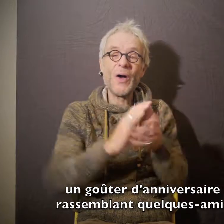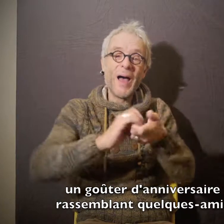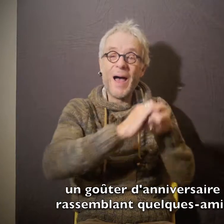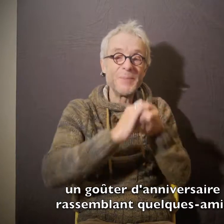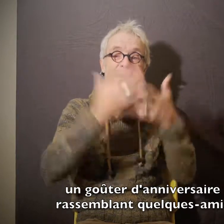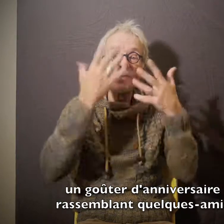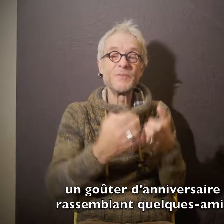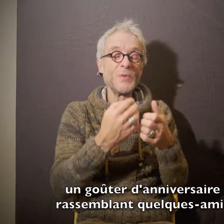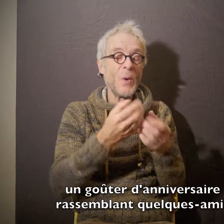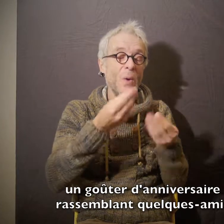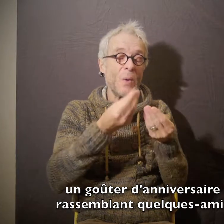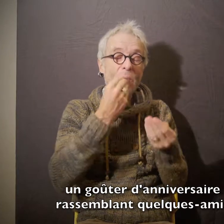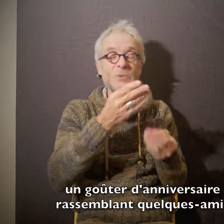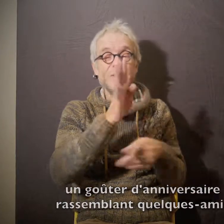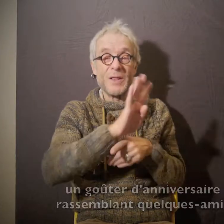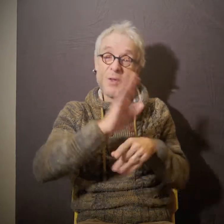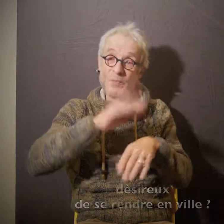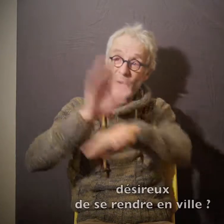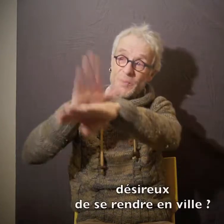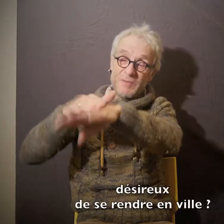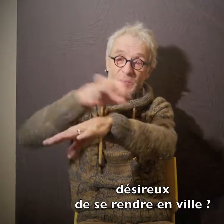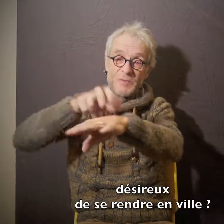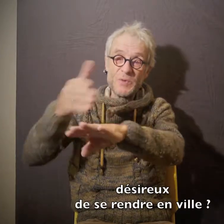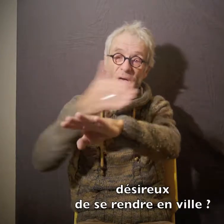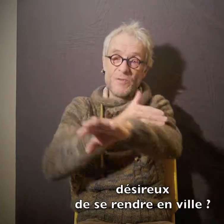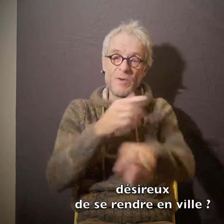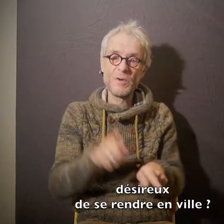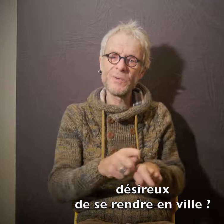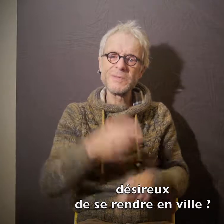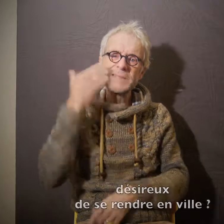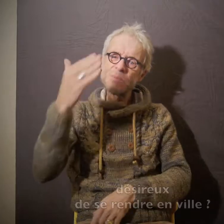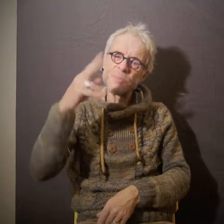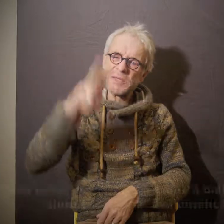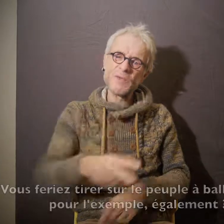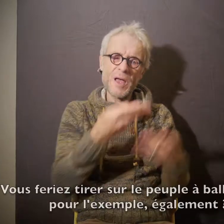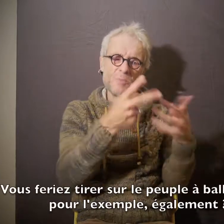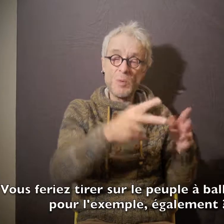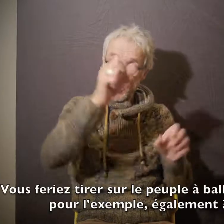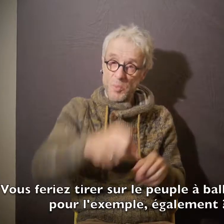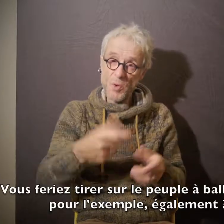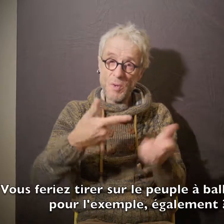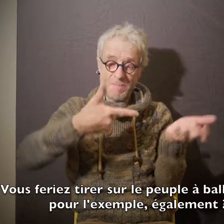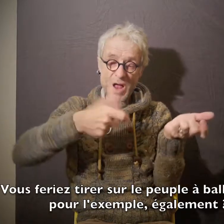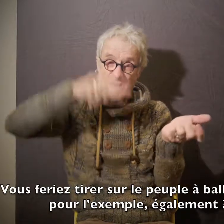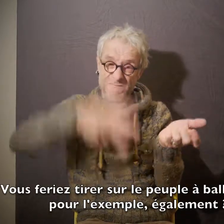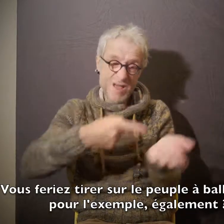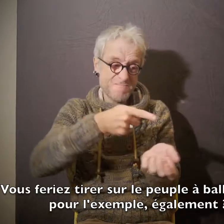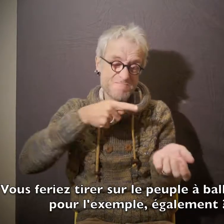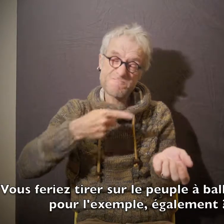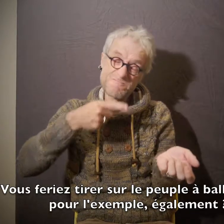d'anniversaire rassemblant quelques amis désireux de se rendre en ville? Vous feriez tirer sur le peuple à balles réelles pour